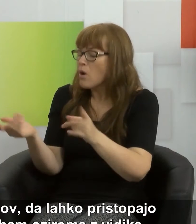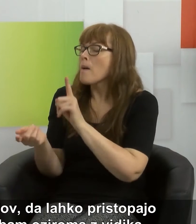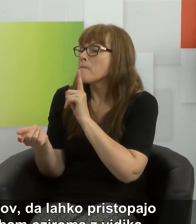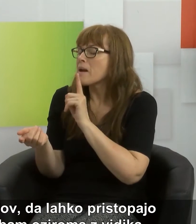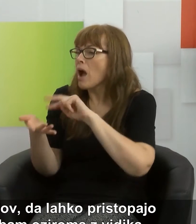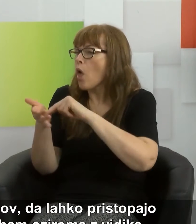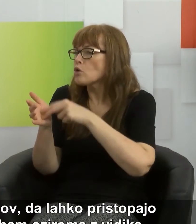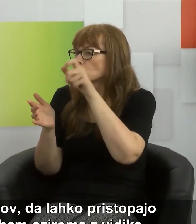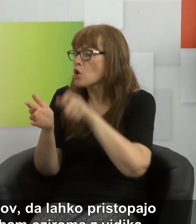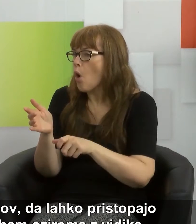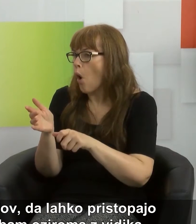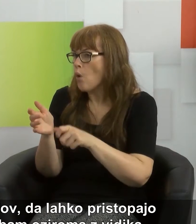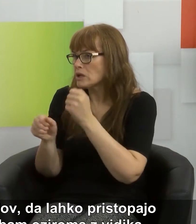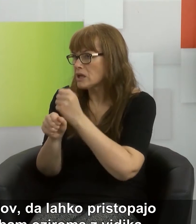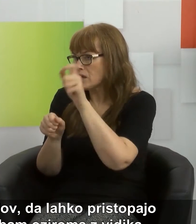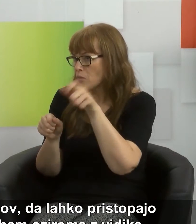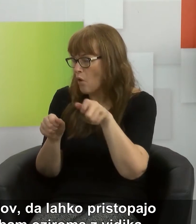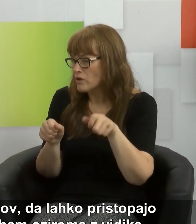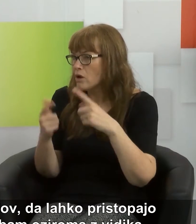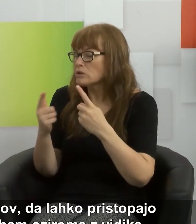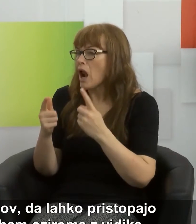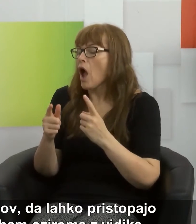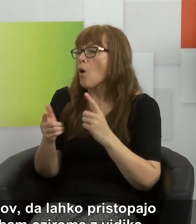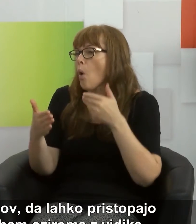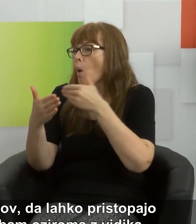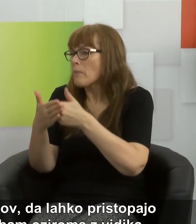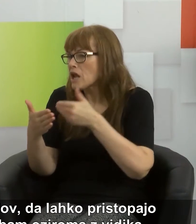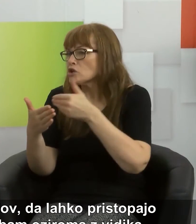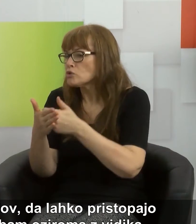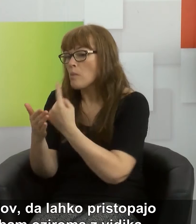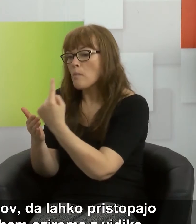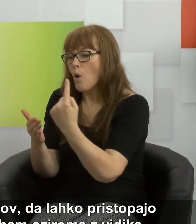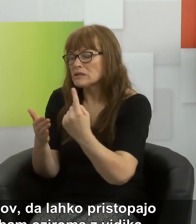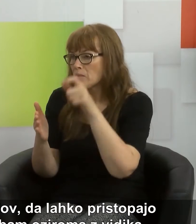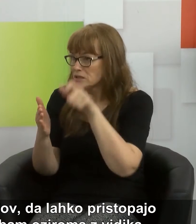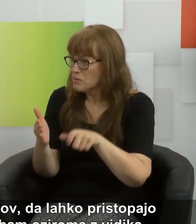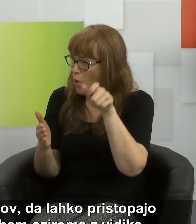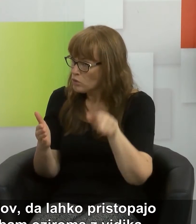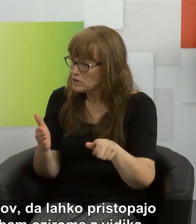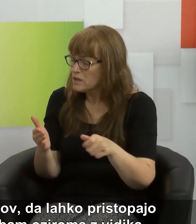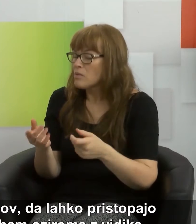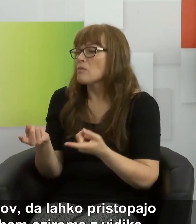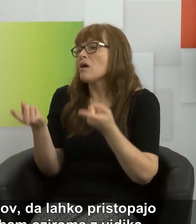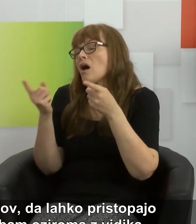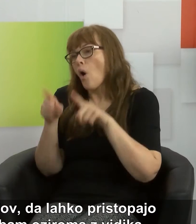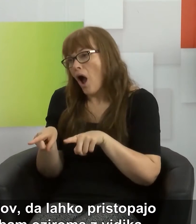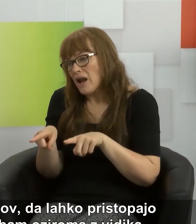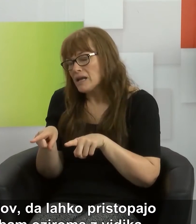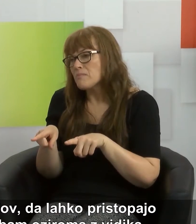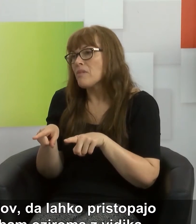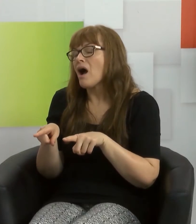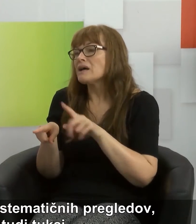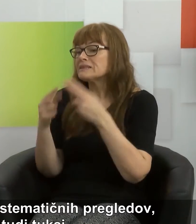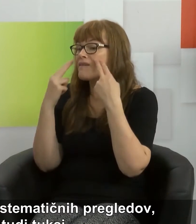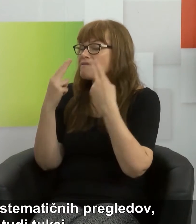premalo strokovnih profilov, da lahko pristopajo k tem posameznim osebam, oziroma